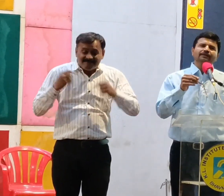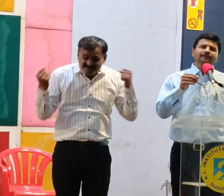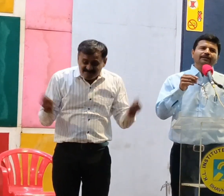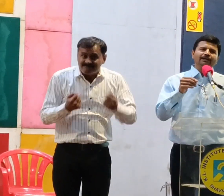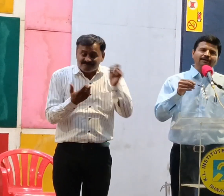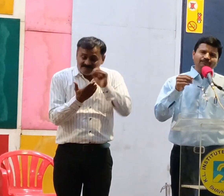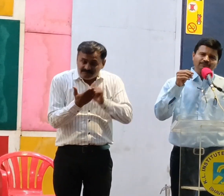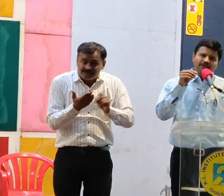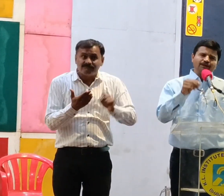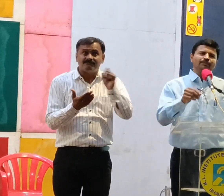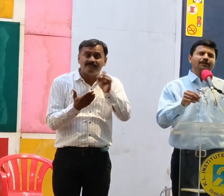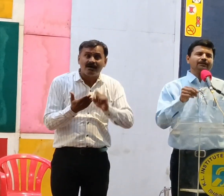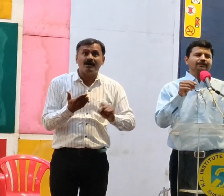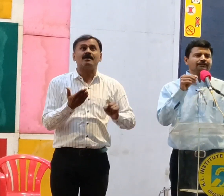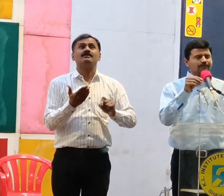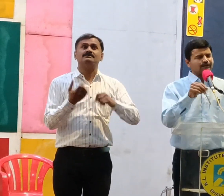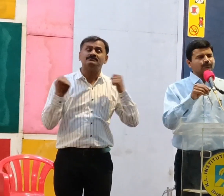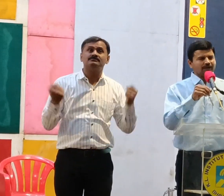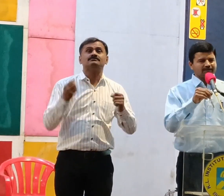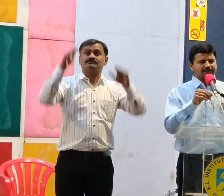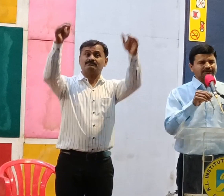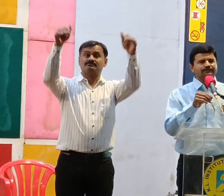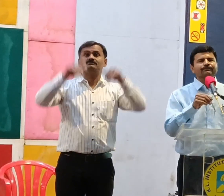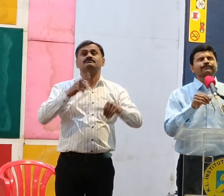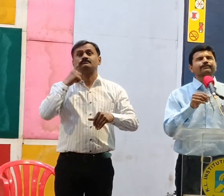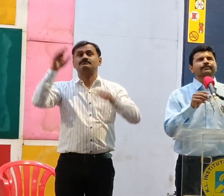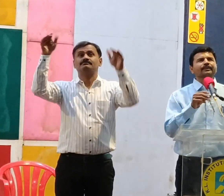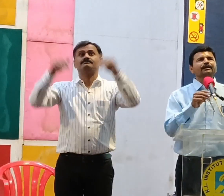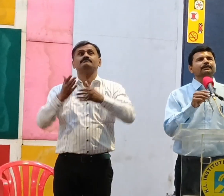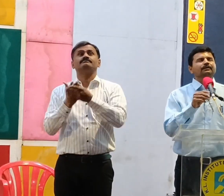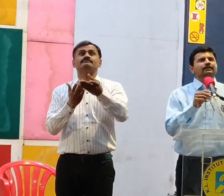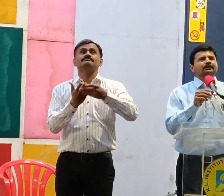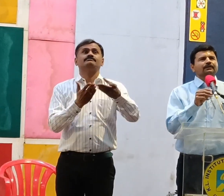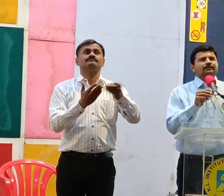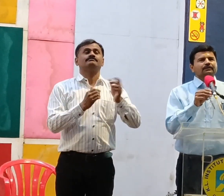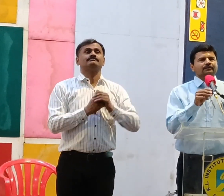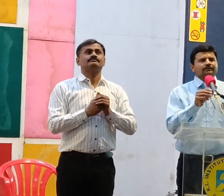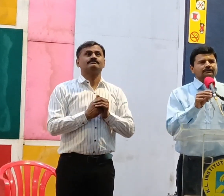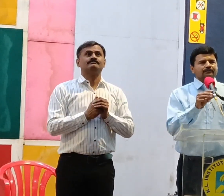શકે એ માટે તમને બોલાવ્યા છે.